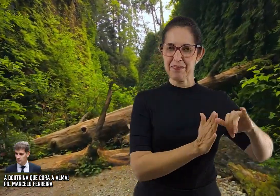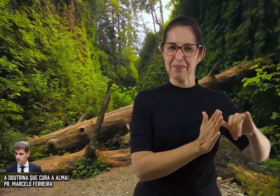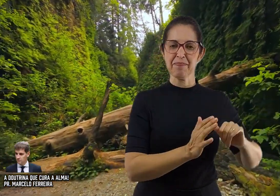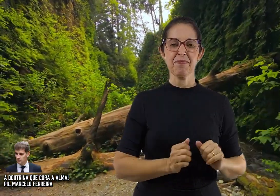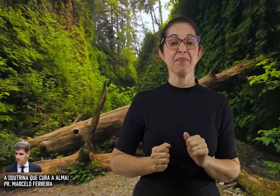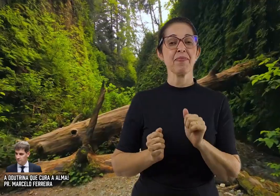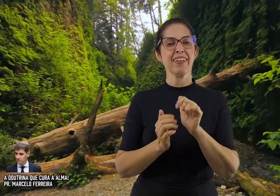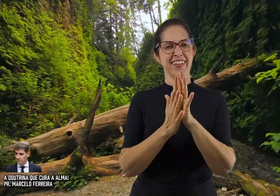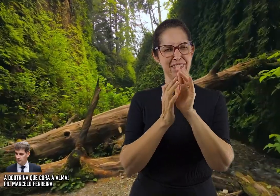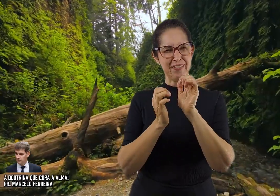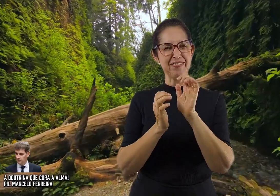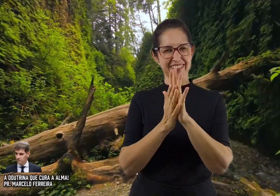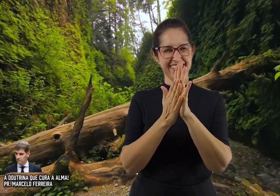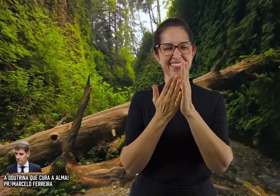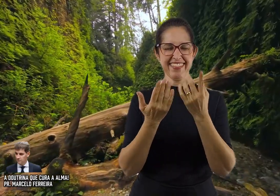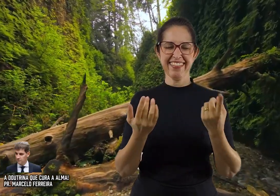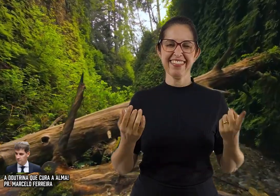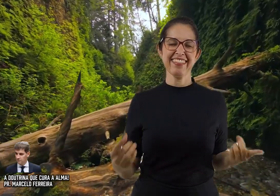mais,